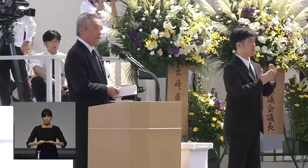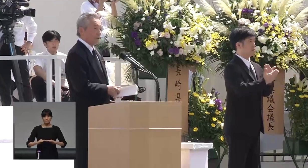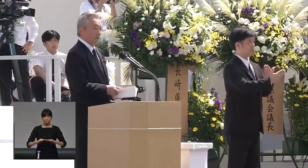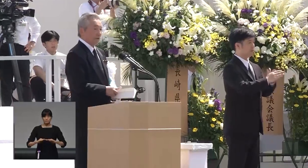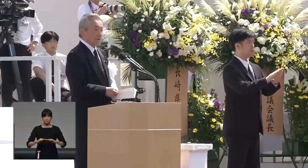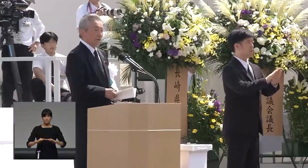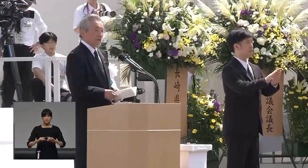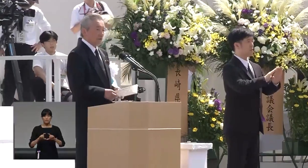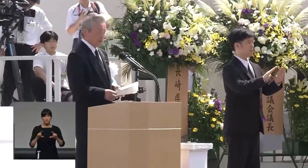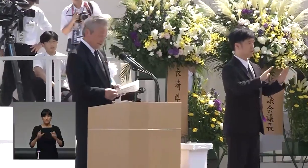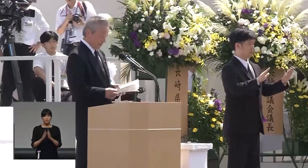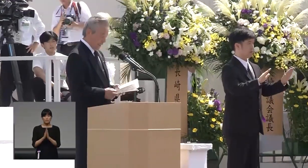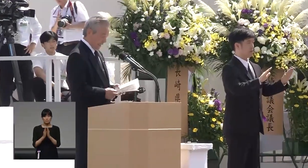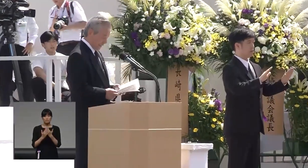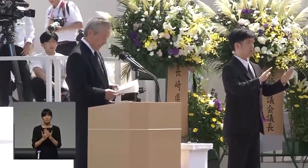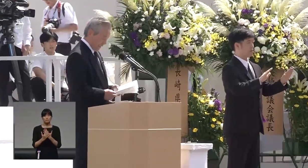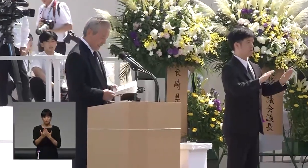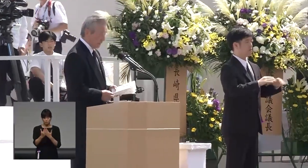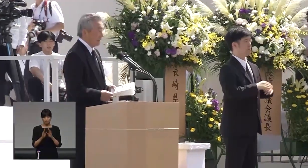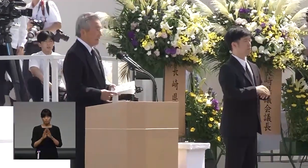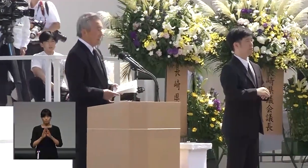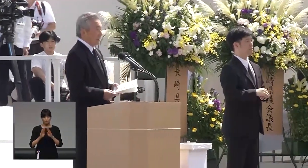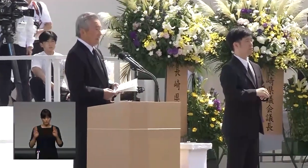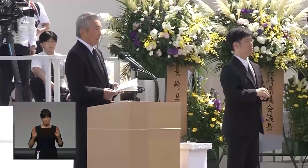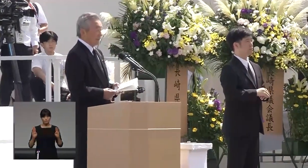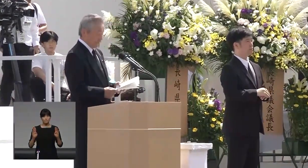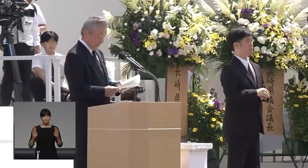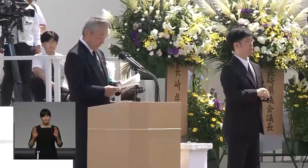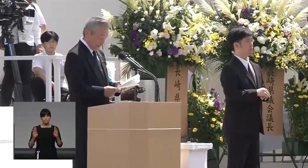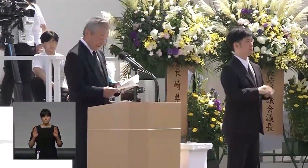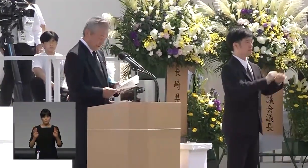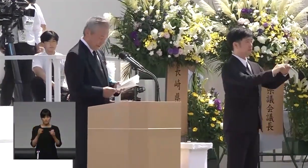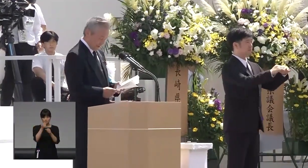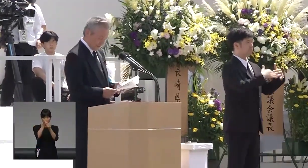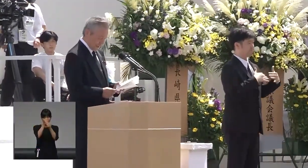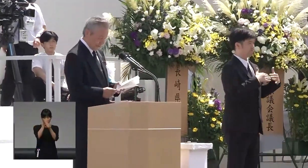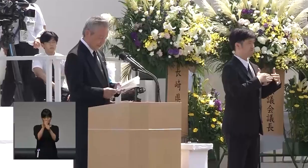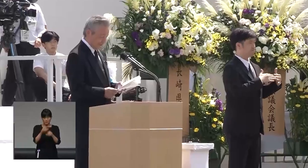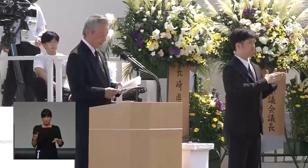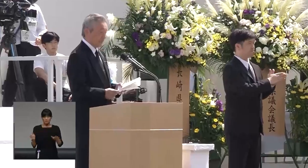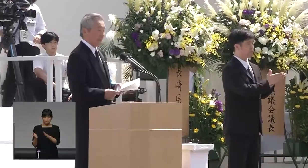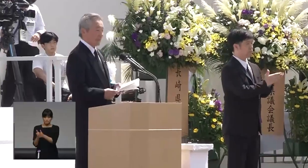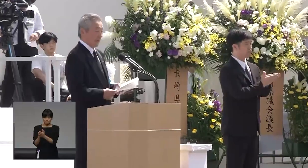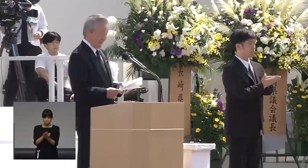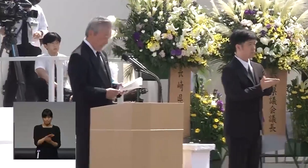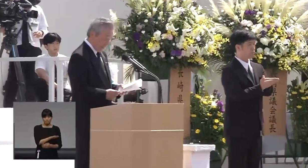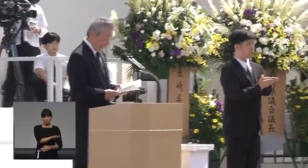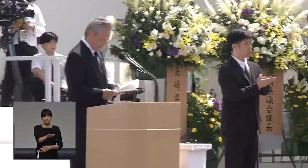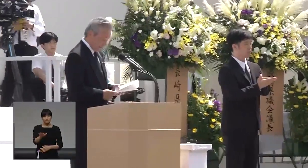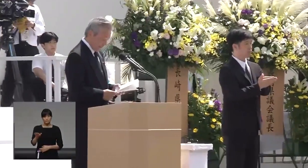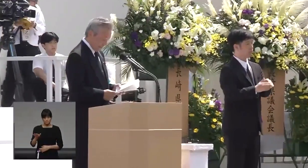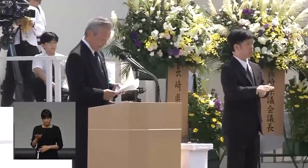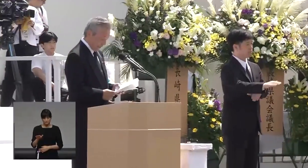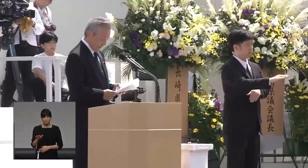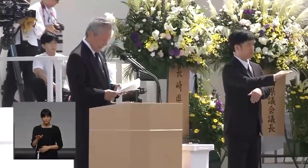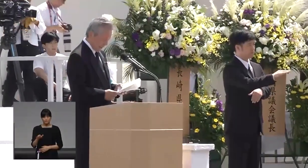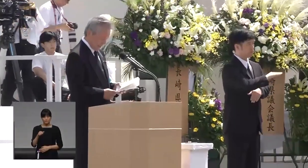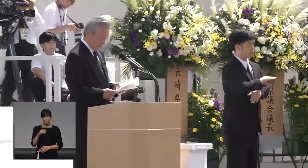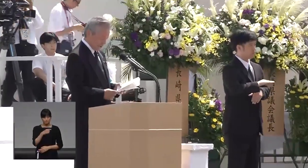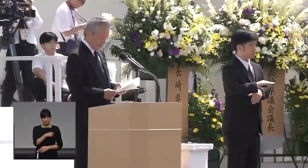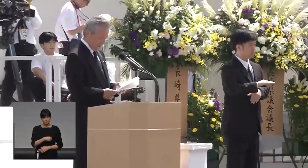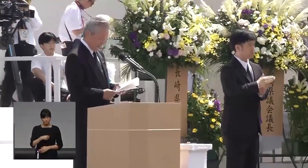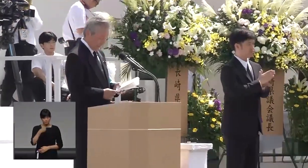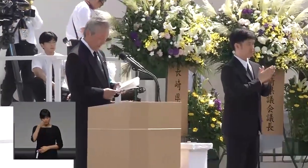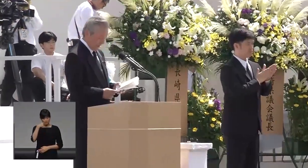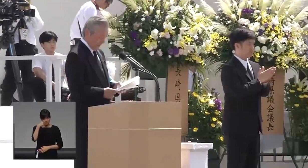店を強行するにあたり原子爆弾の犠牲となられた方々の見た